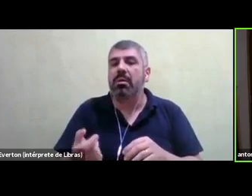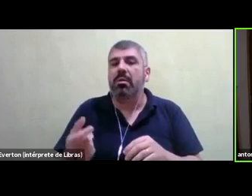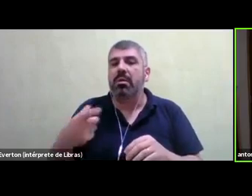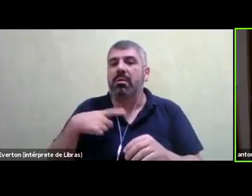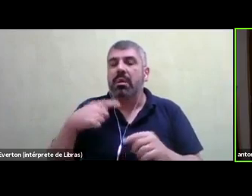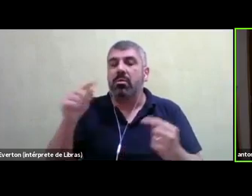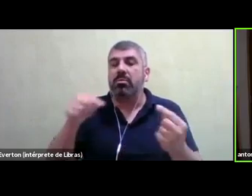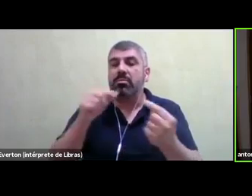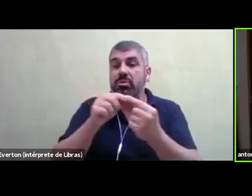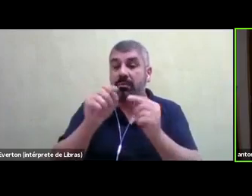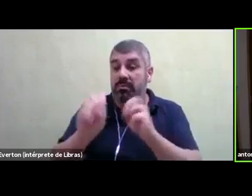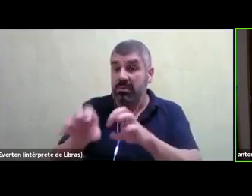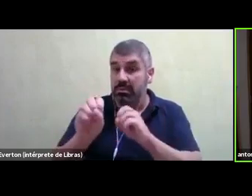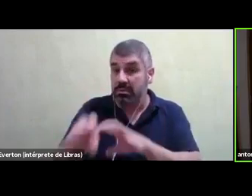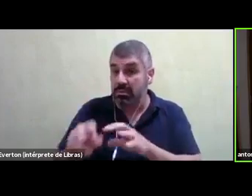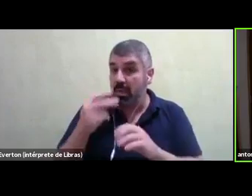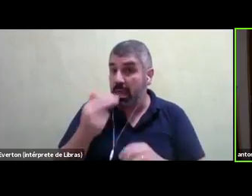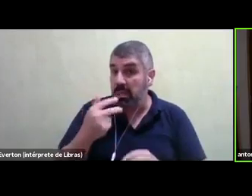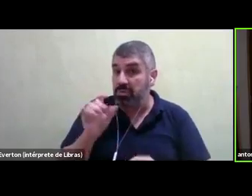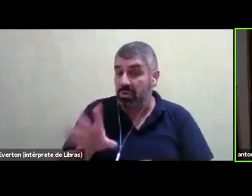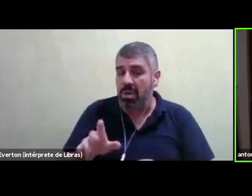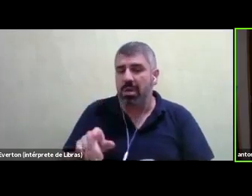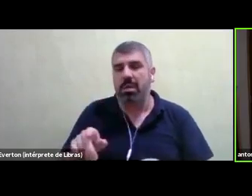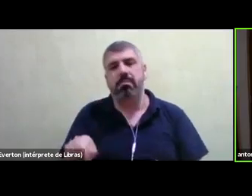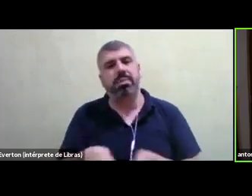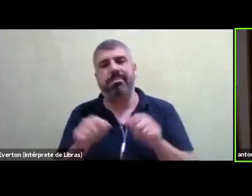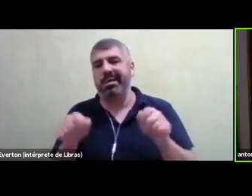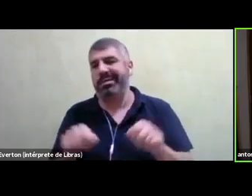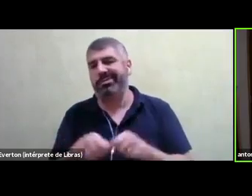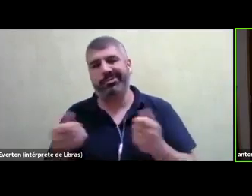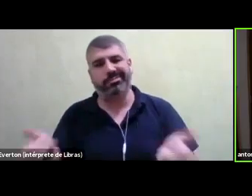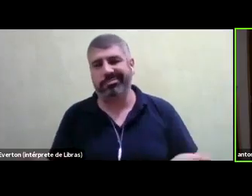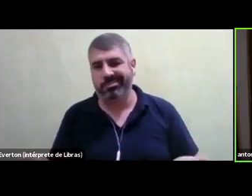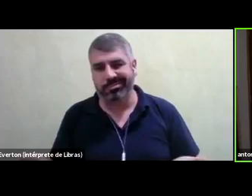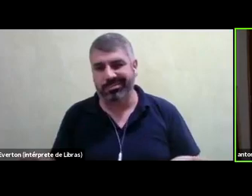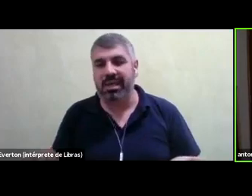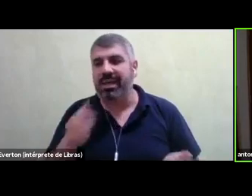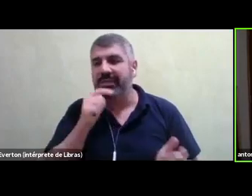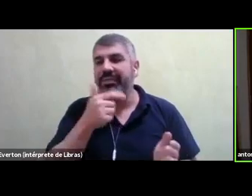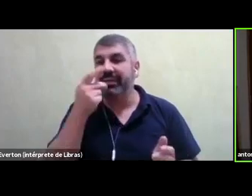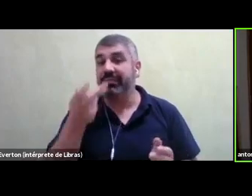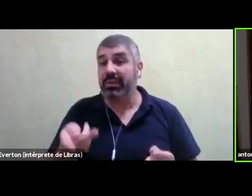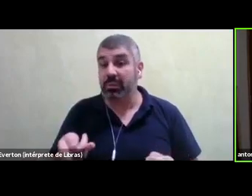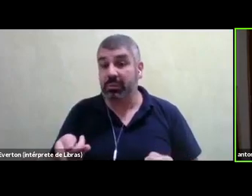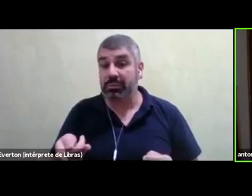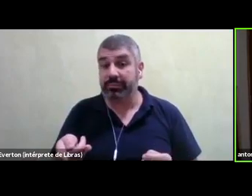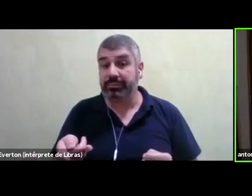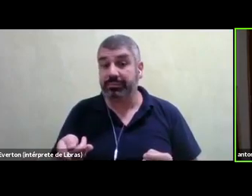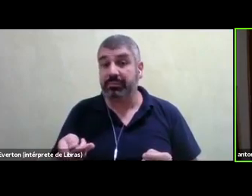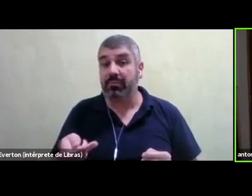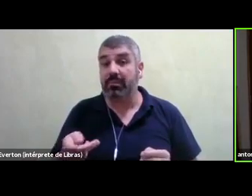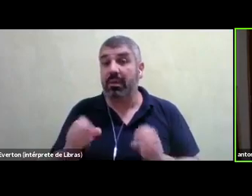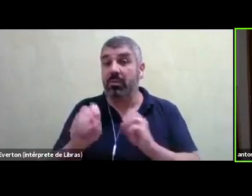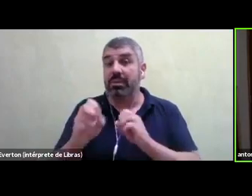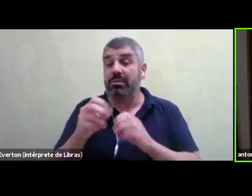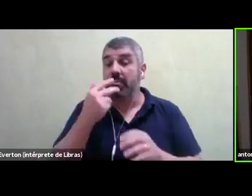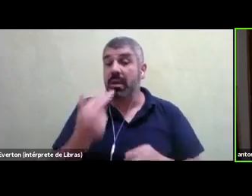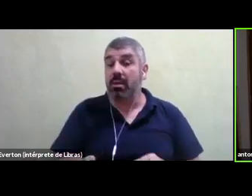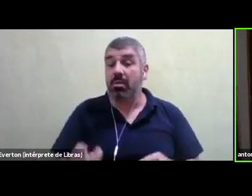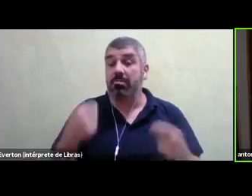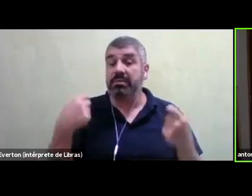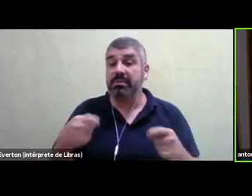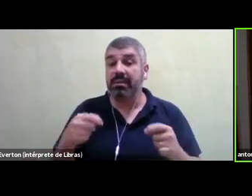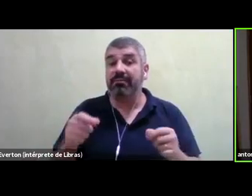de línguas, é uma bobagem que a gente está fazendo. É o que a Fernanda já disse, né? A educação bilíngue ela tem que se